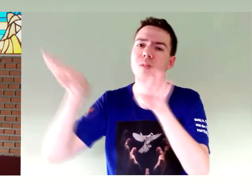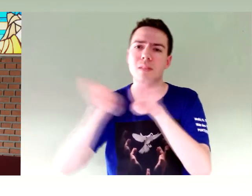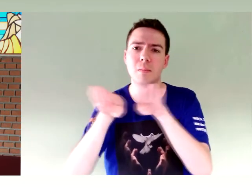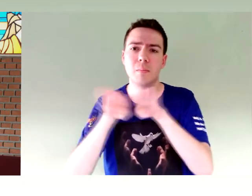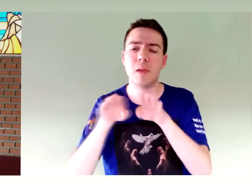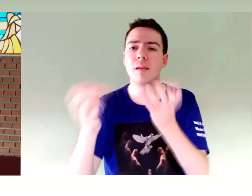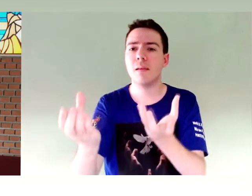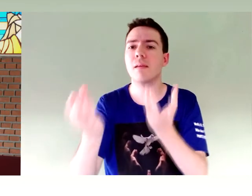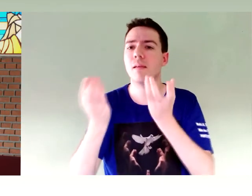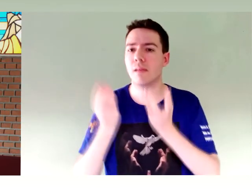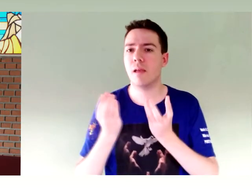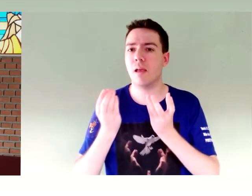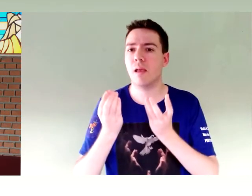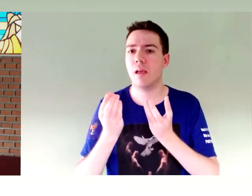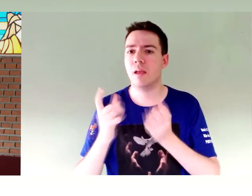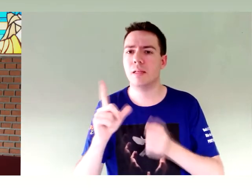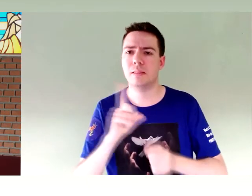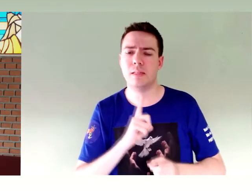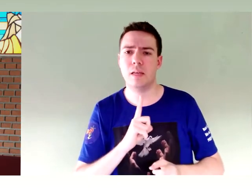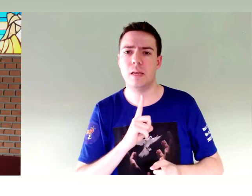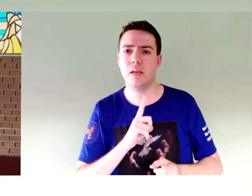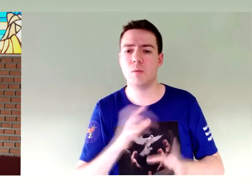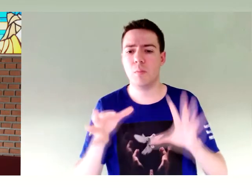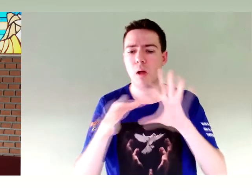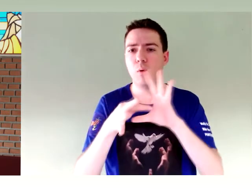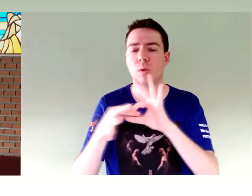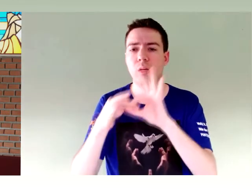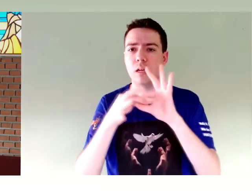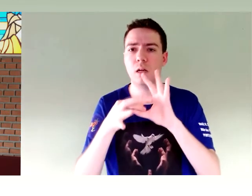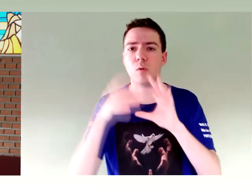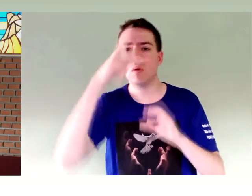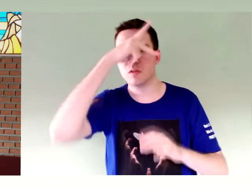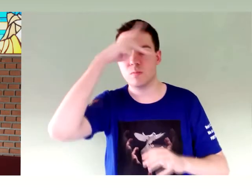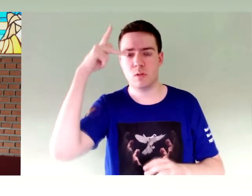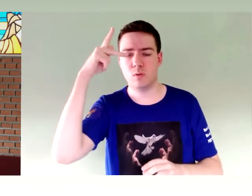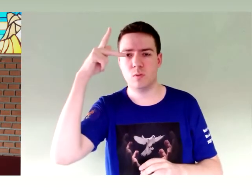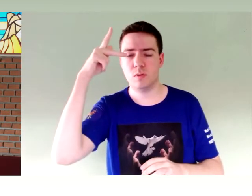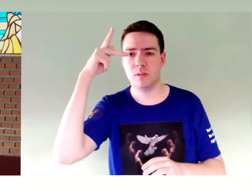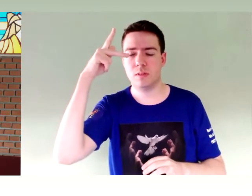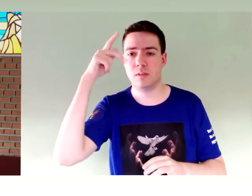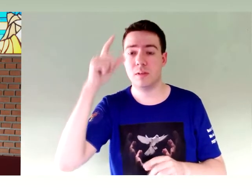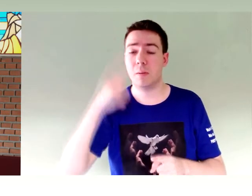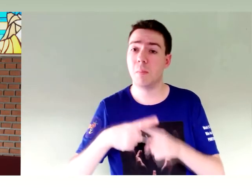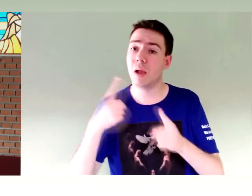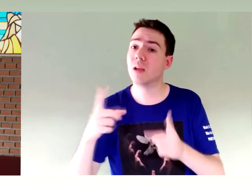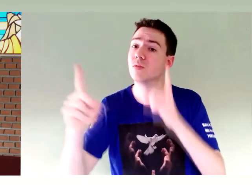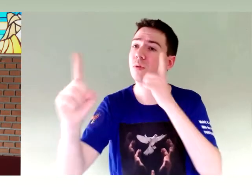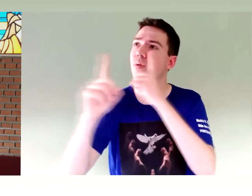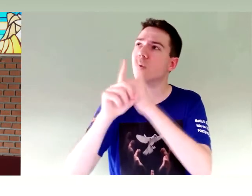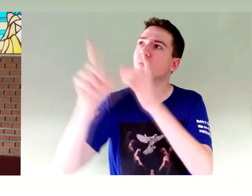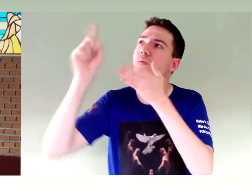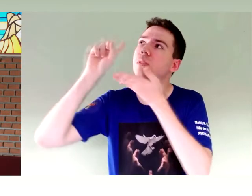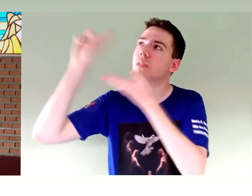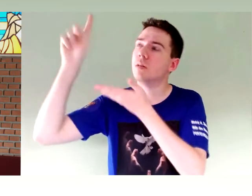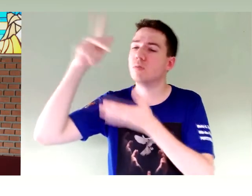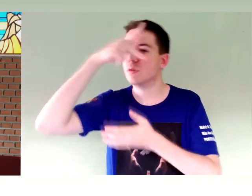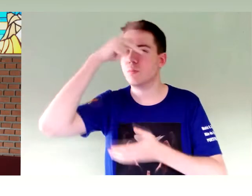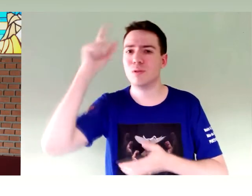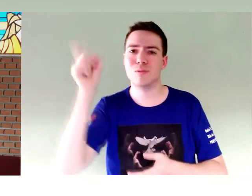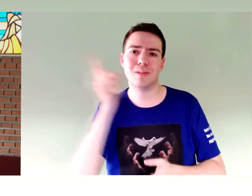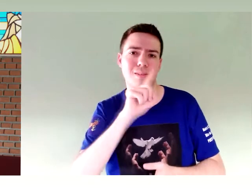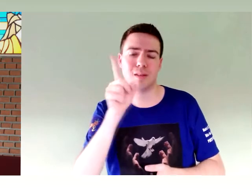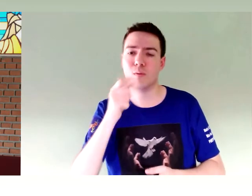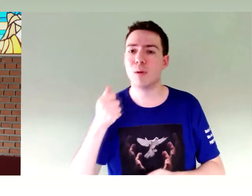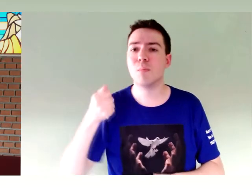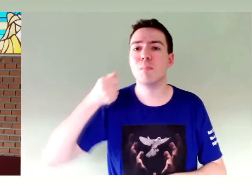quer também estabelecer com o homem uma relação de comunhão e de vida. Mas esse encontro entre Deus e o homem não se